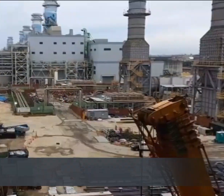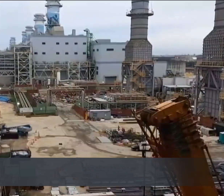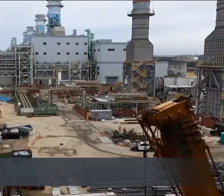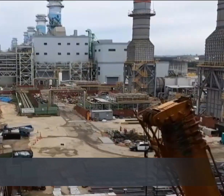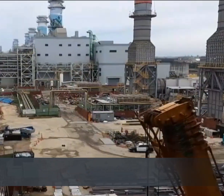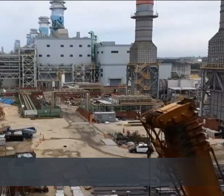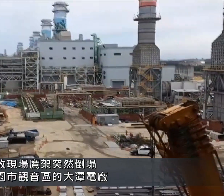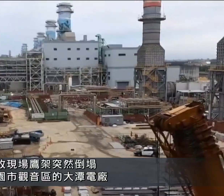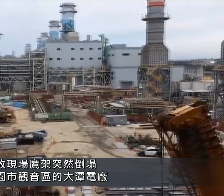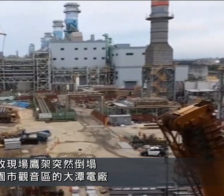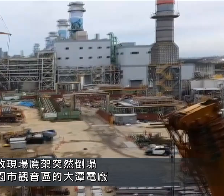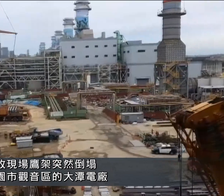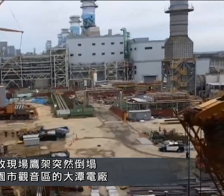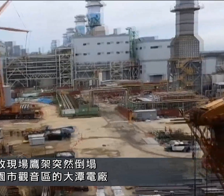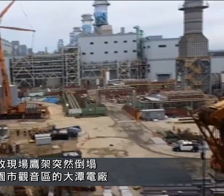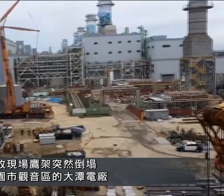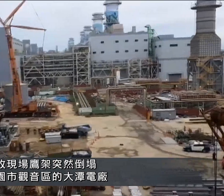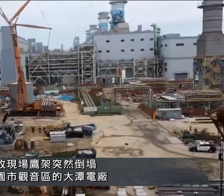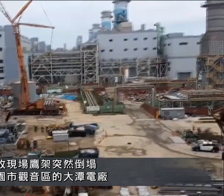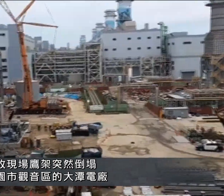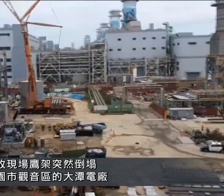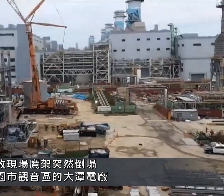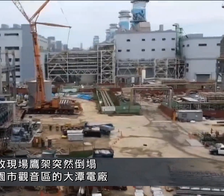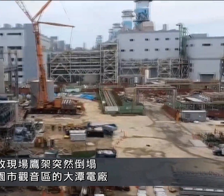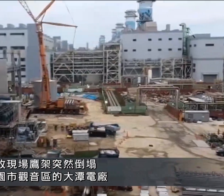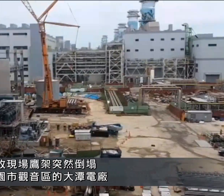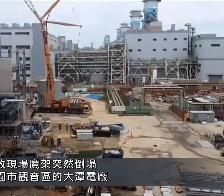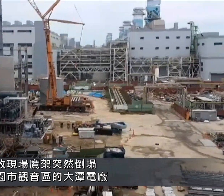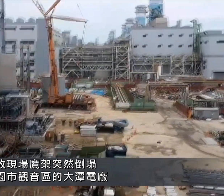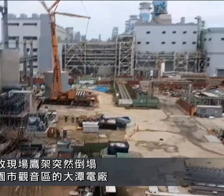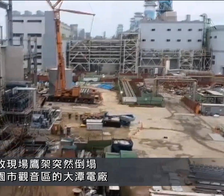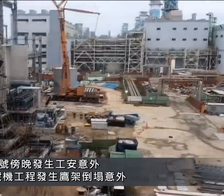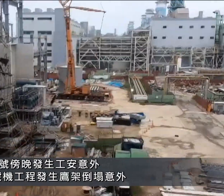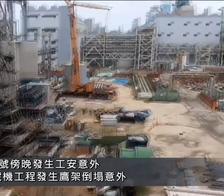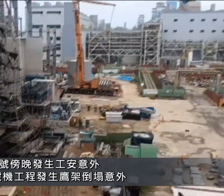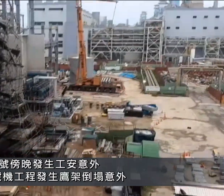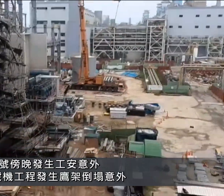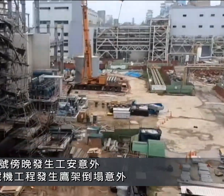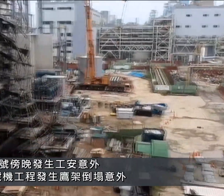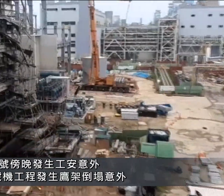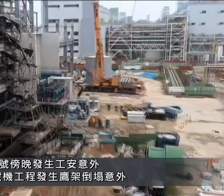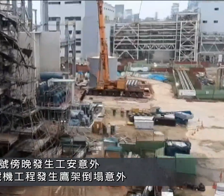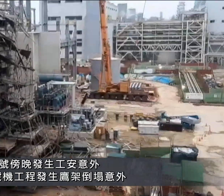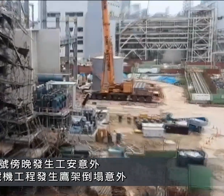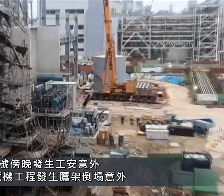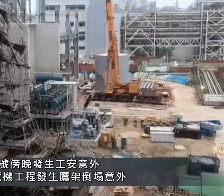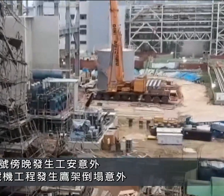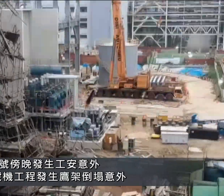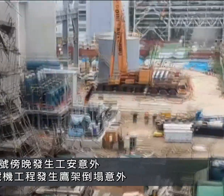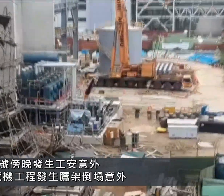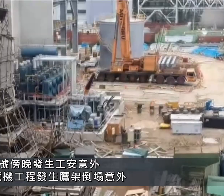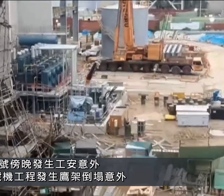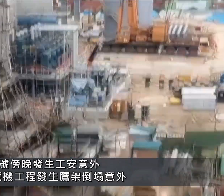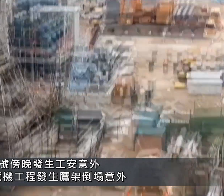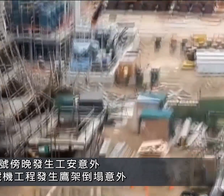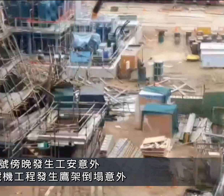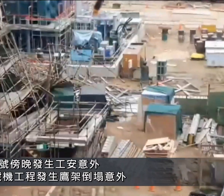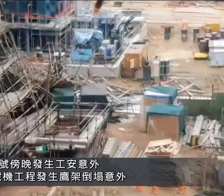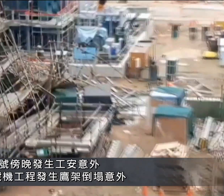事故现场鹰架突然倒塌，桃园市观音区的大潭电厂十三号傍晚发生公安意外，八号机工程发生鹰